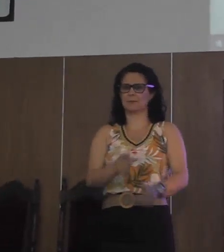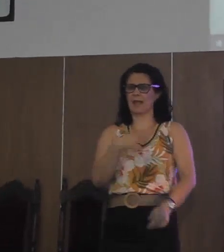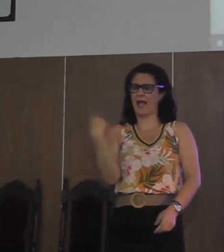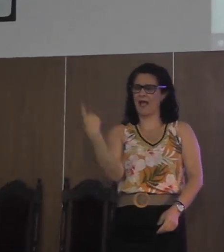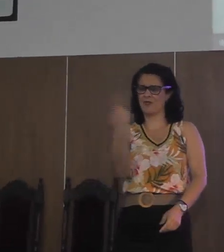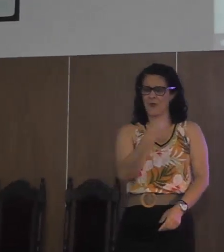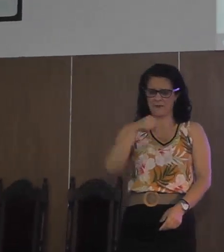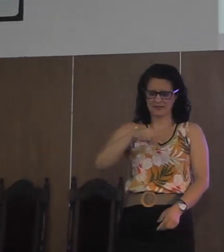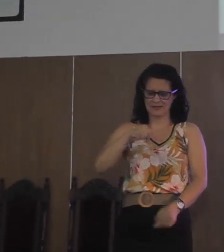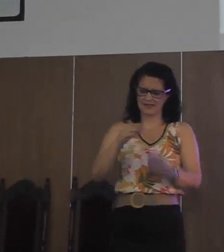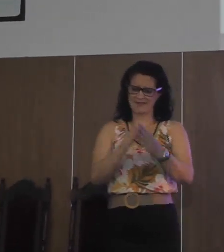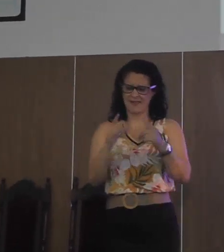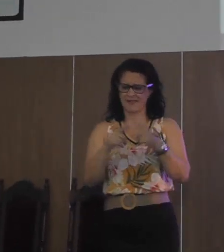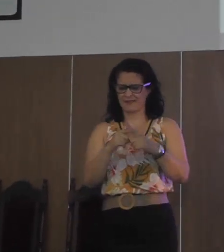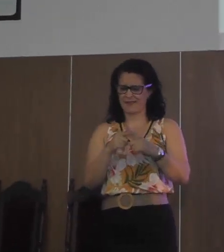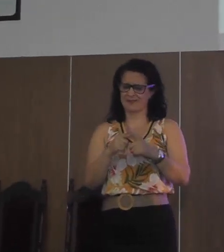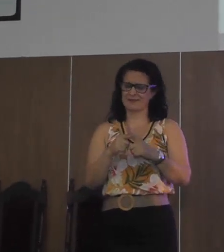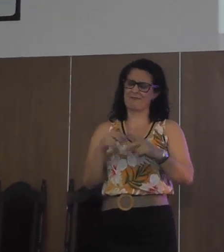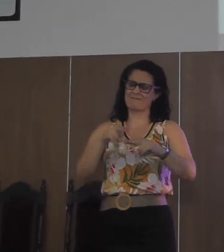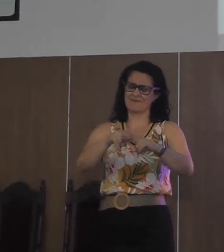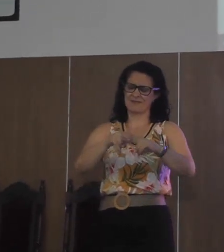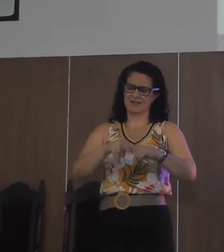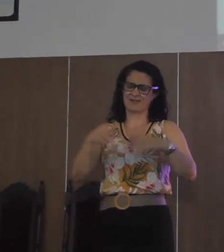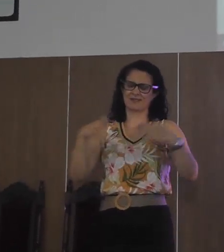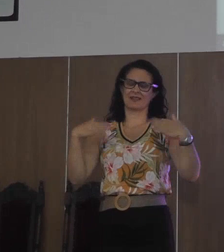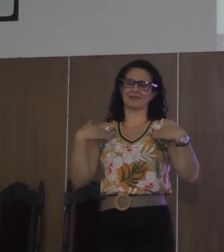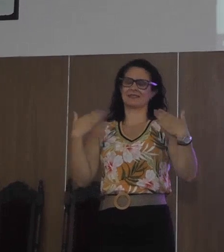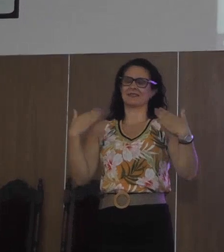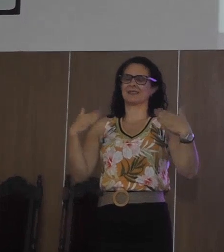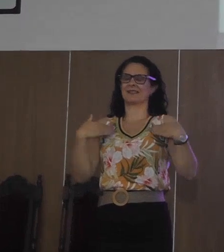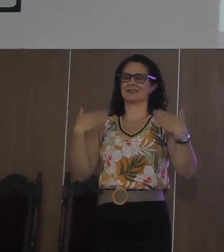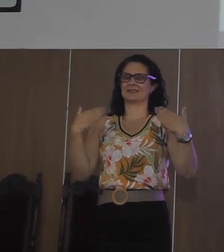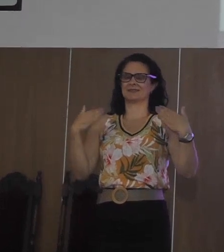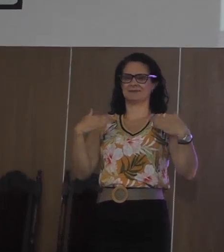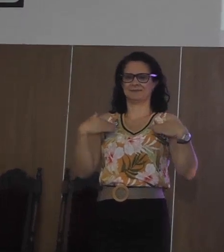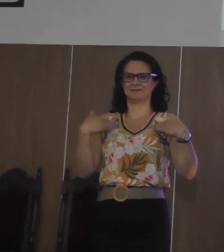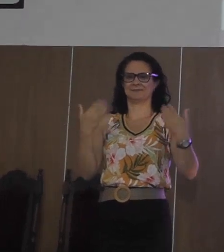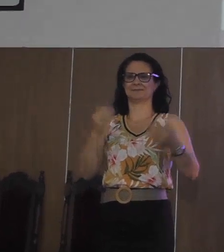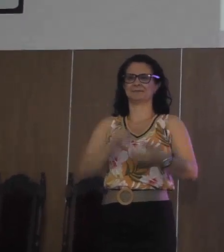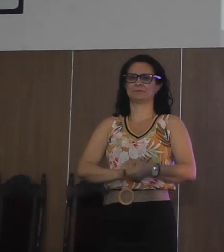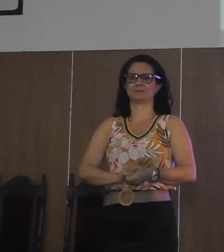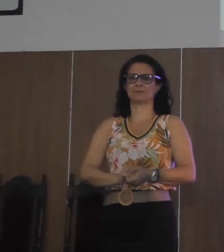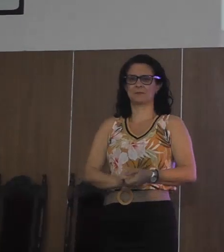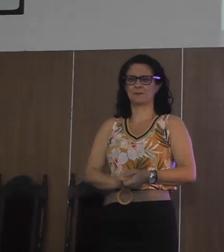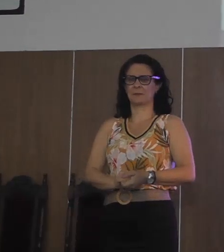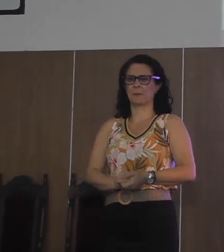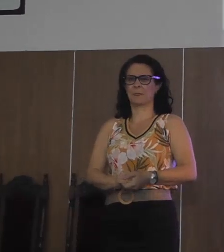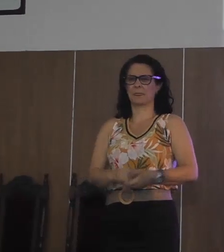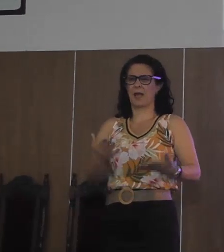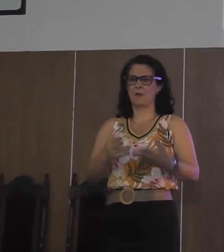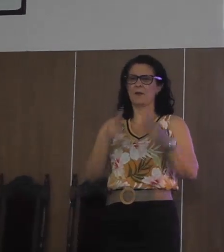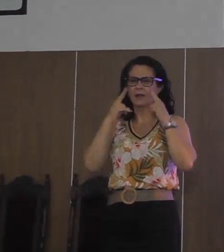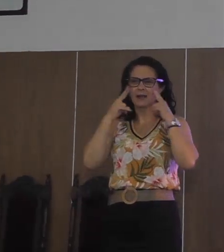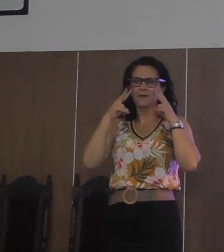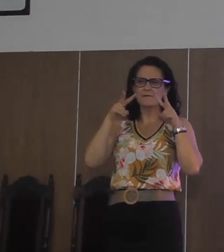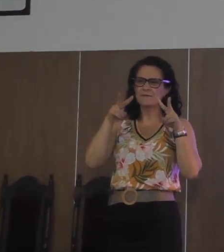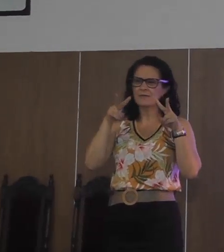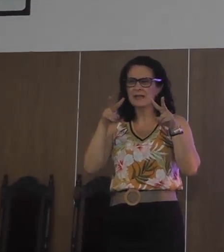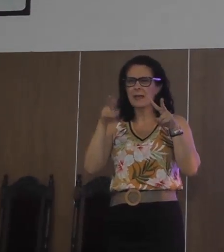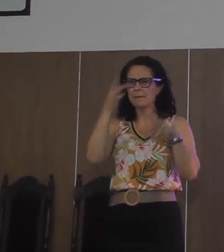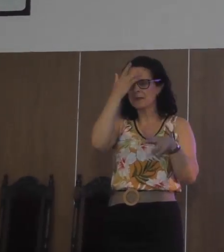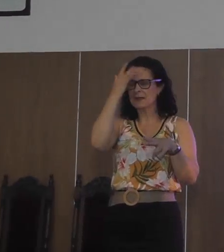estar novamente, após um pouco de tempo, ver o rosto de alguns irmãos reunidos